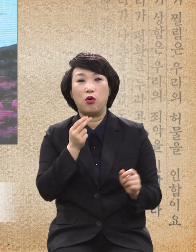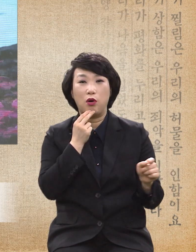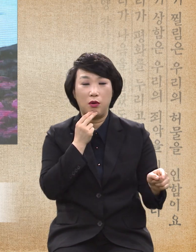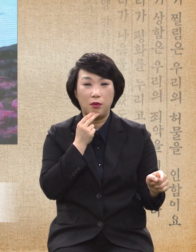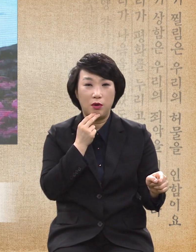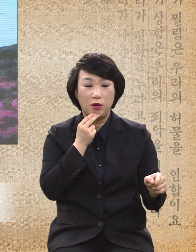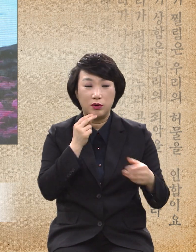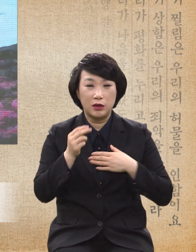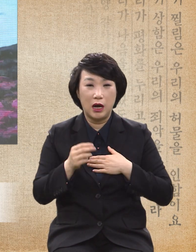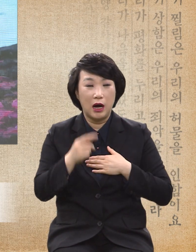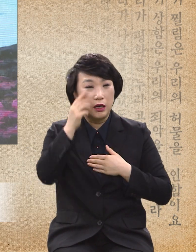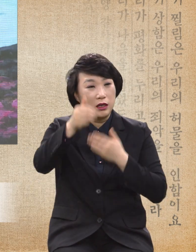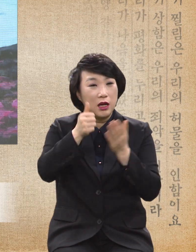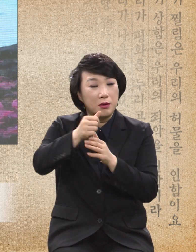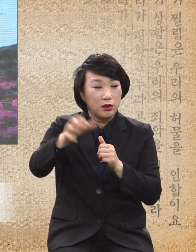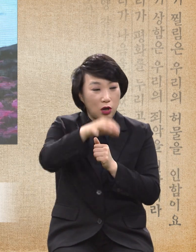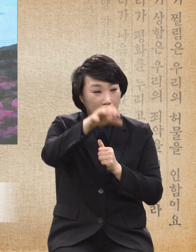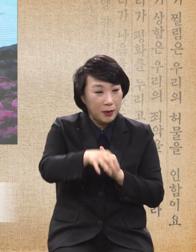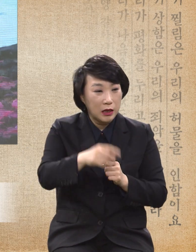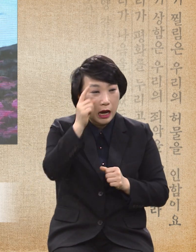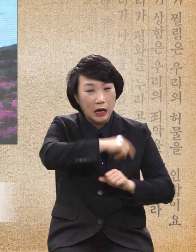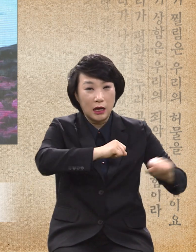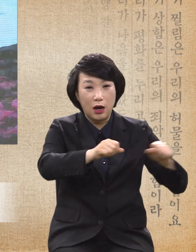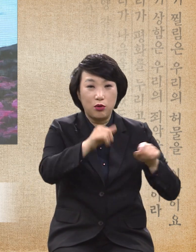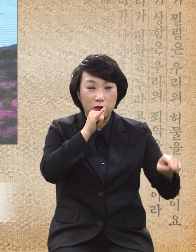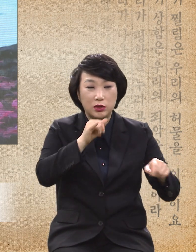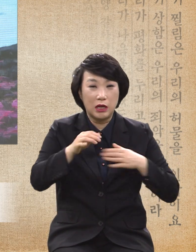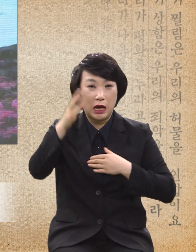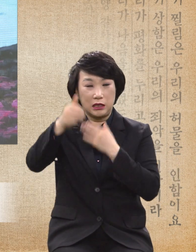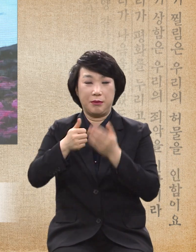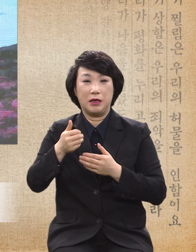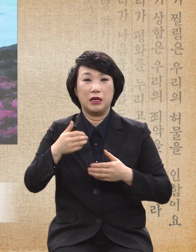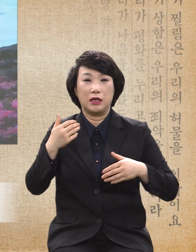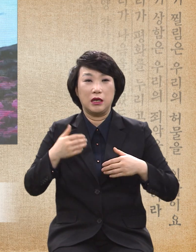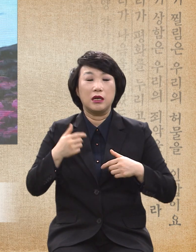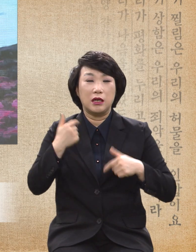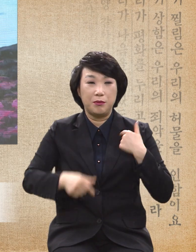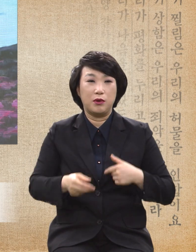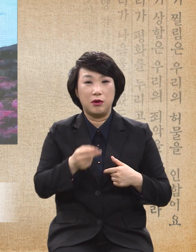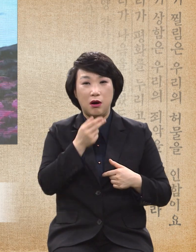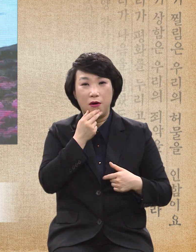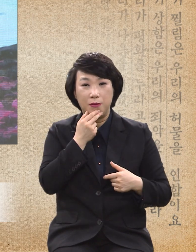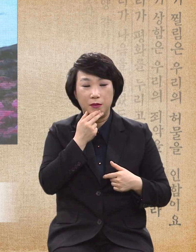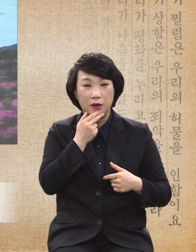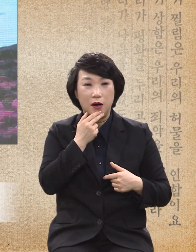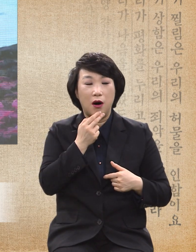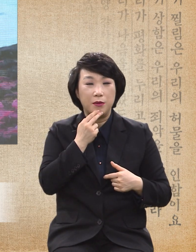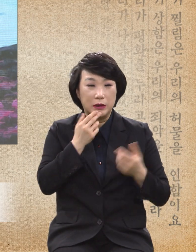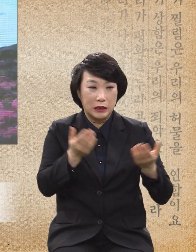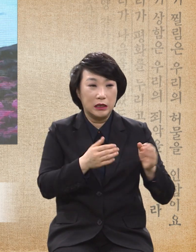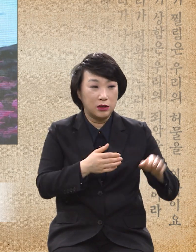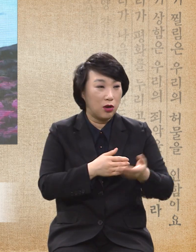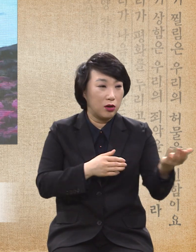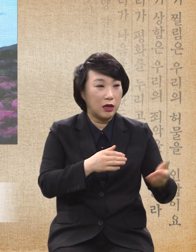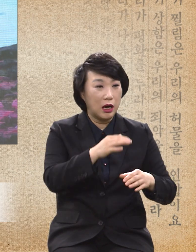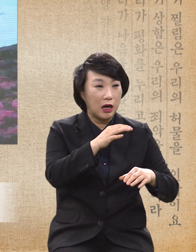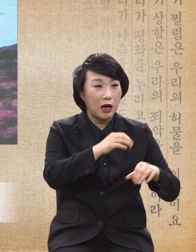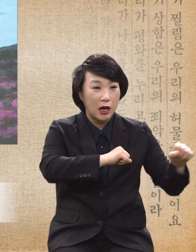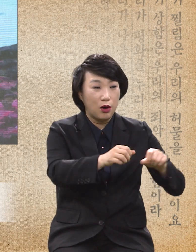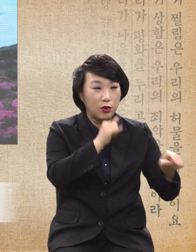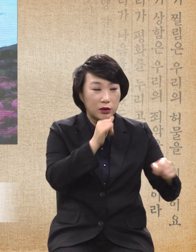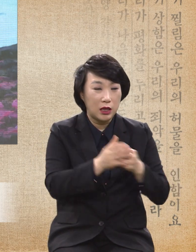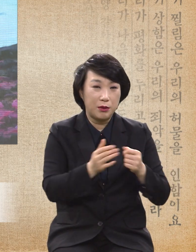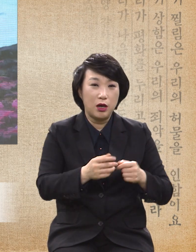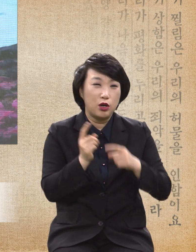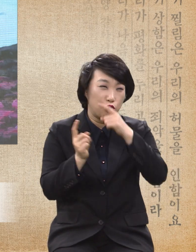아니하고 나의 목전에서 악을 행하며 나의 기뻐하지 않은 것을 택하였기 때문에 그는